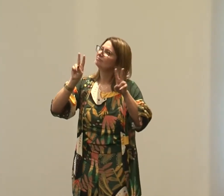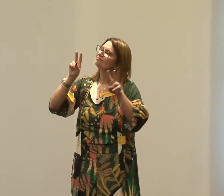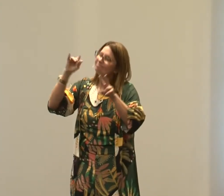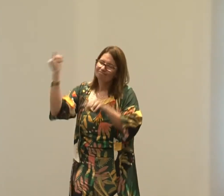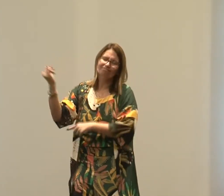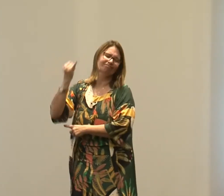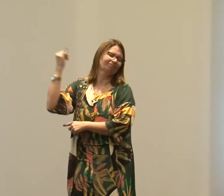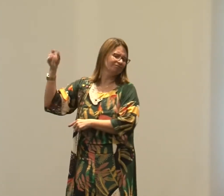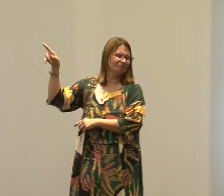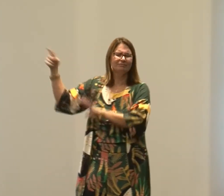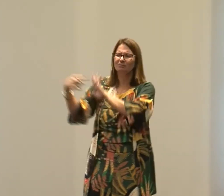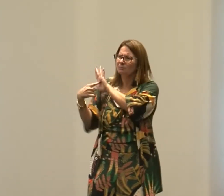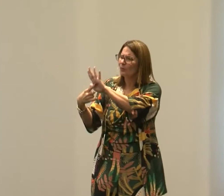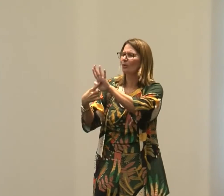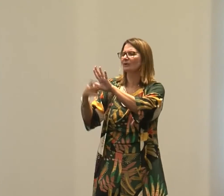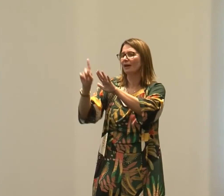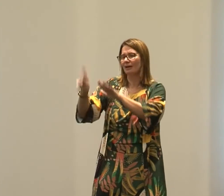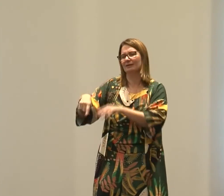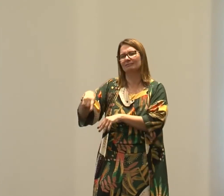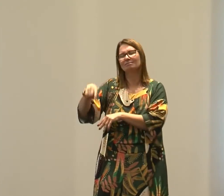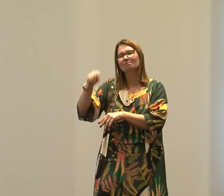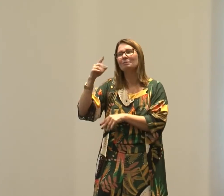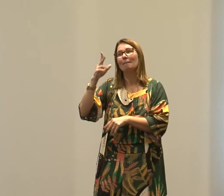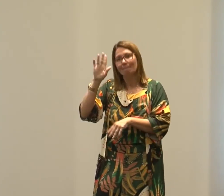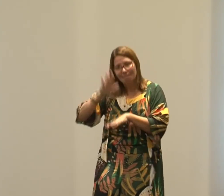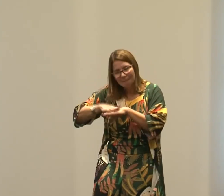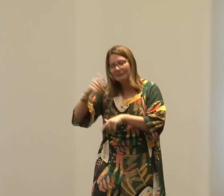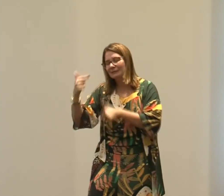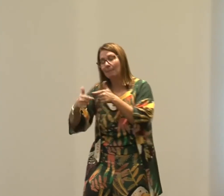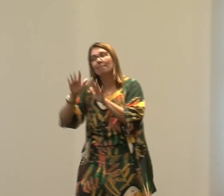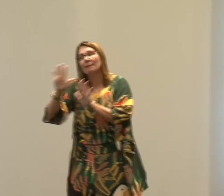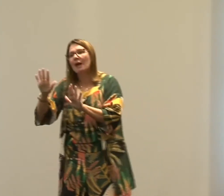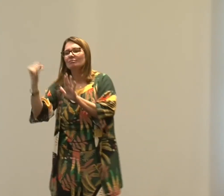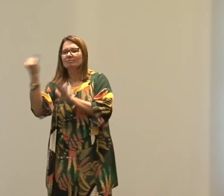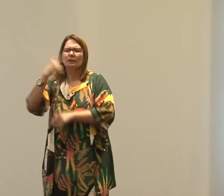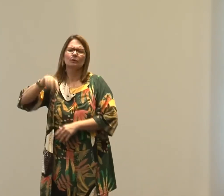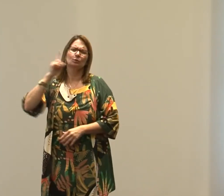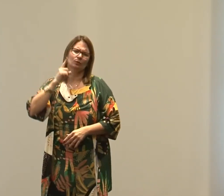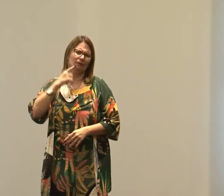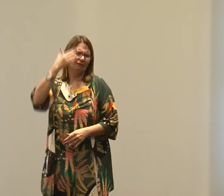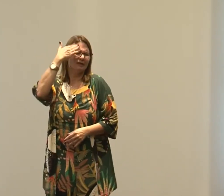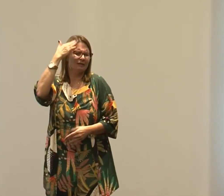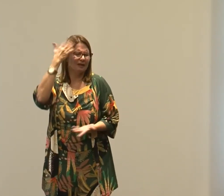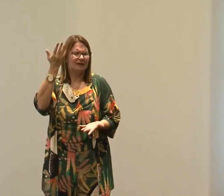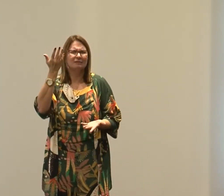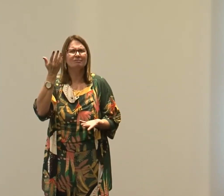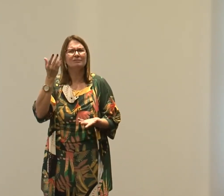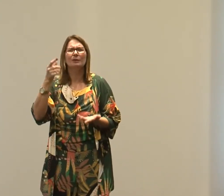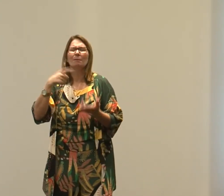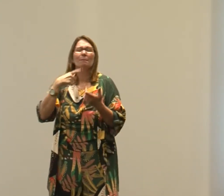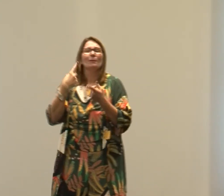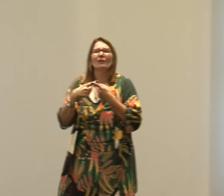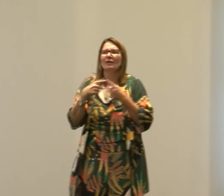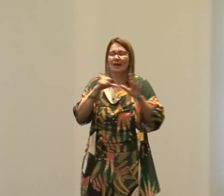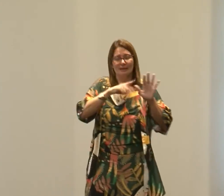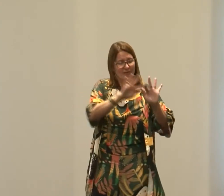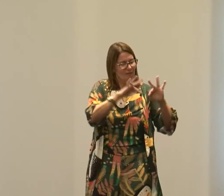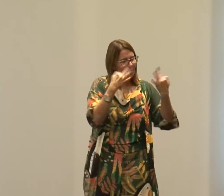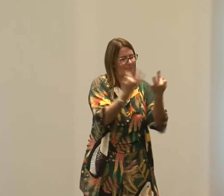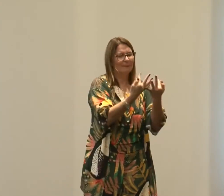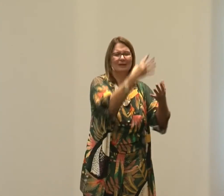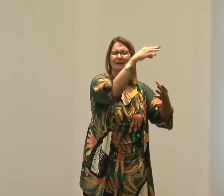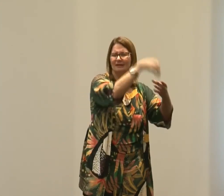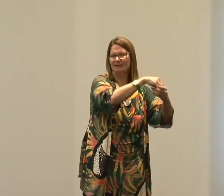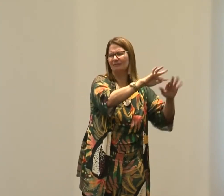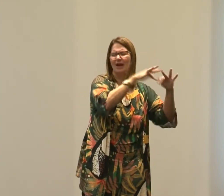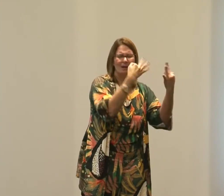eu possa ajudar o desenvolvimento das pessoas surdas, para que o trabalho cresça. A gente sabe que as